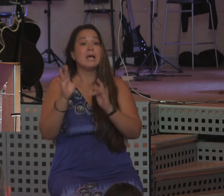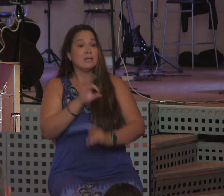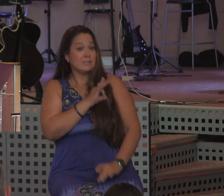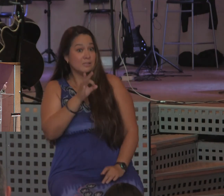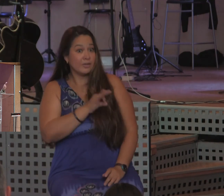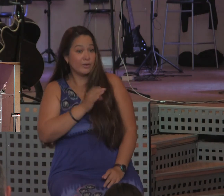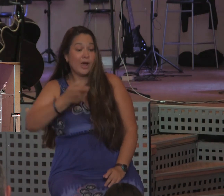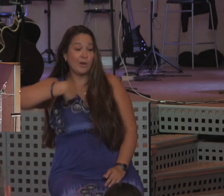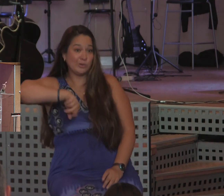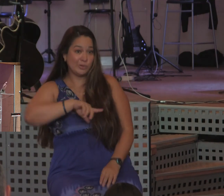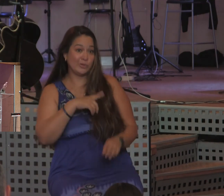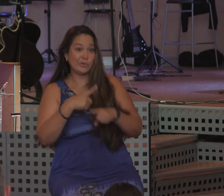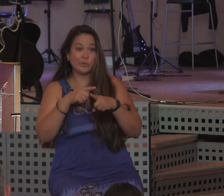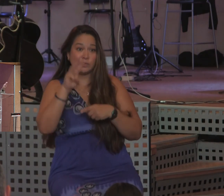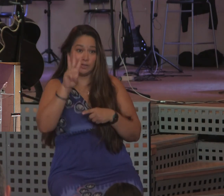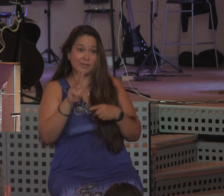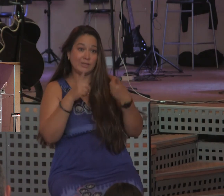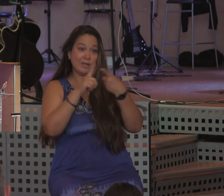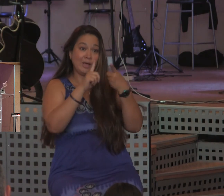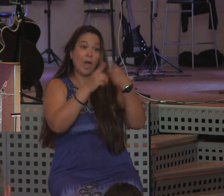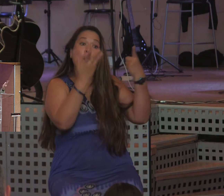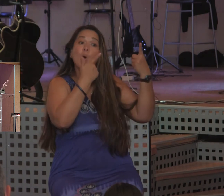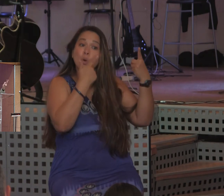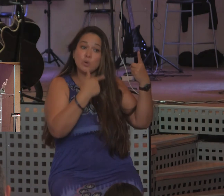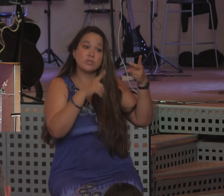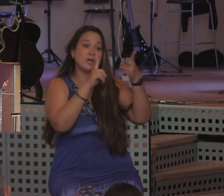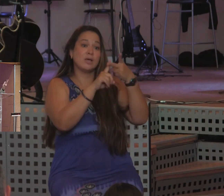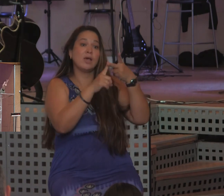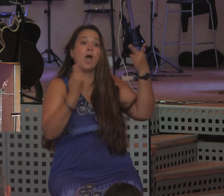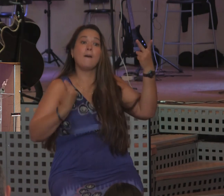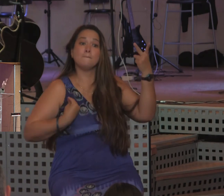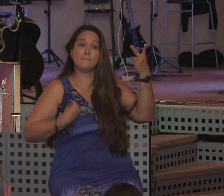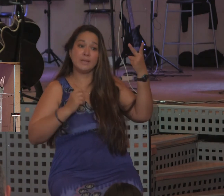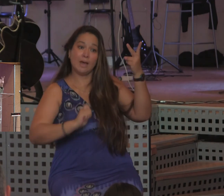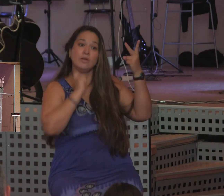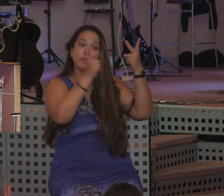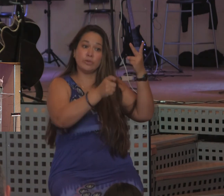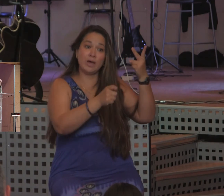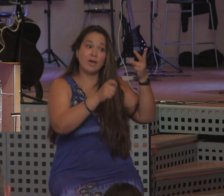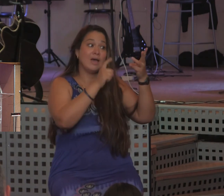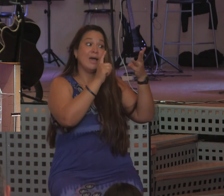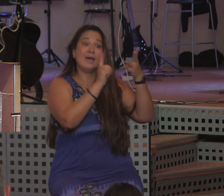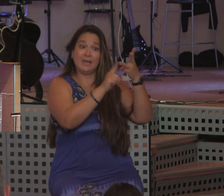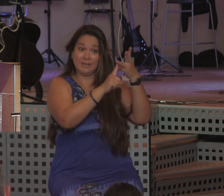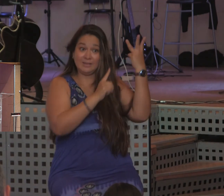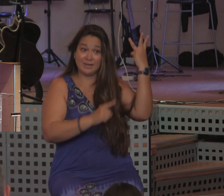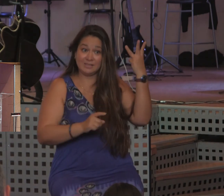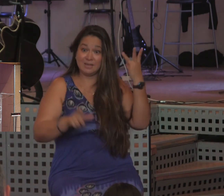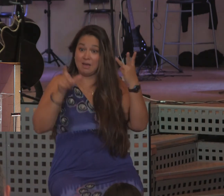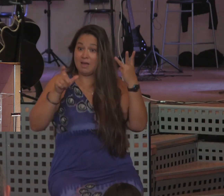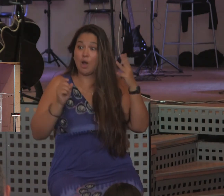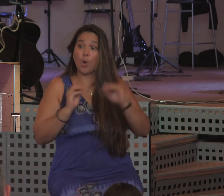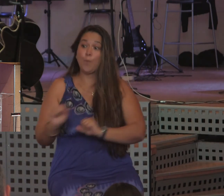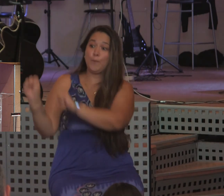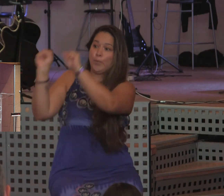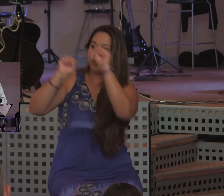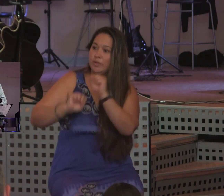Nos conoce, nos da vida y se ocupa de que nadie nos arrebate de su mano.